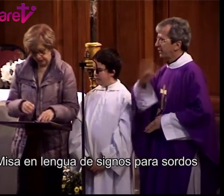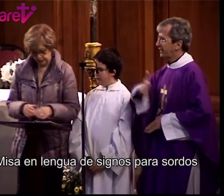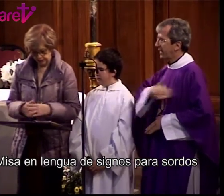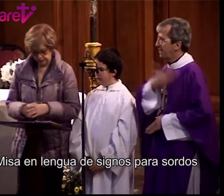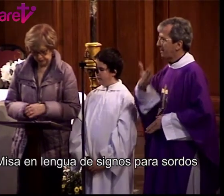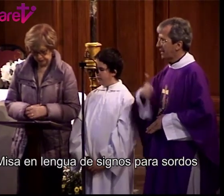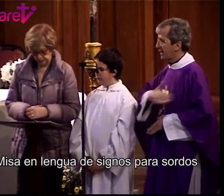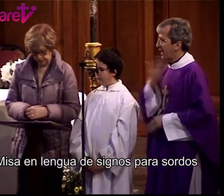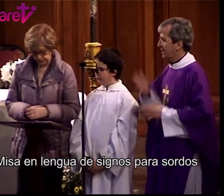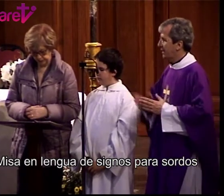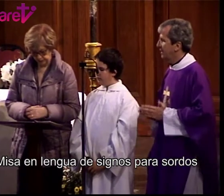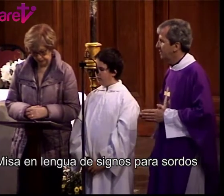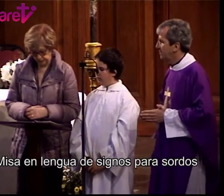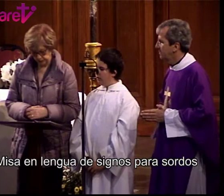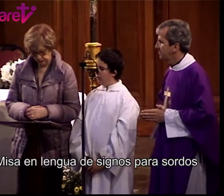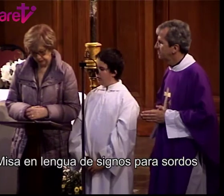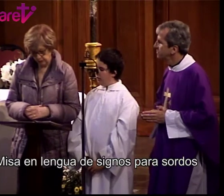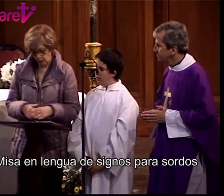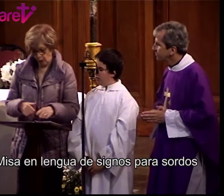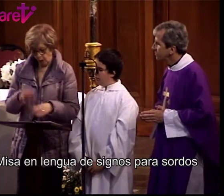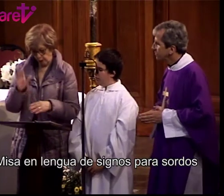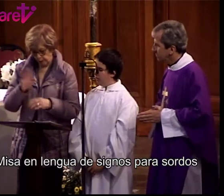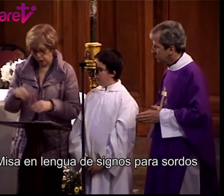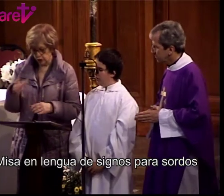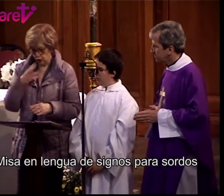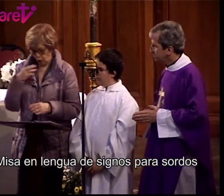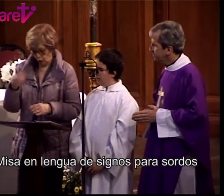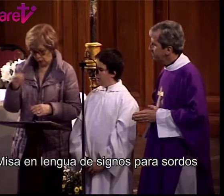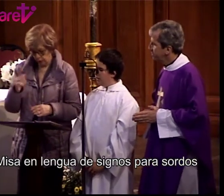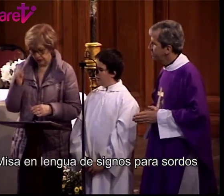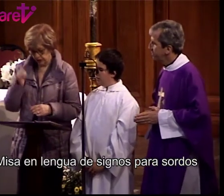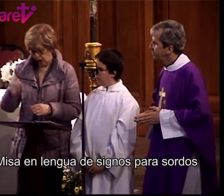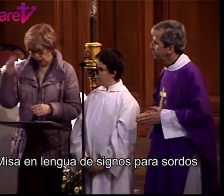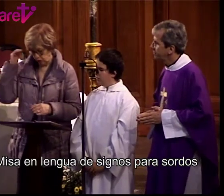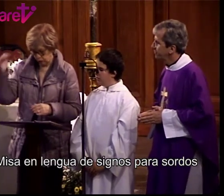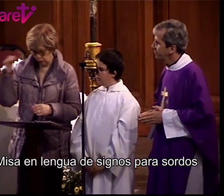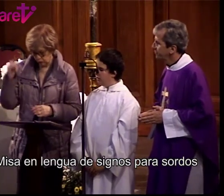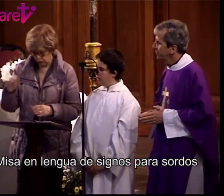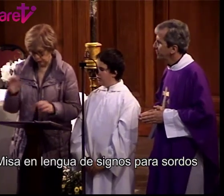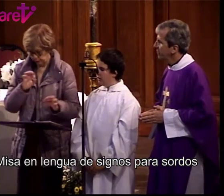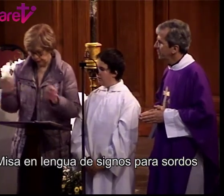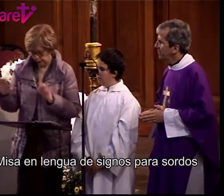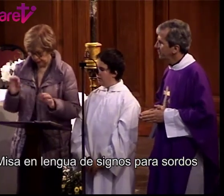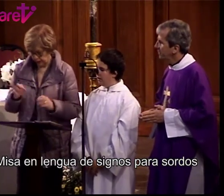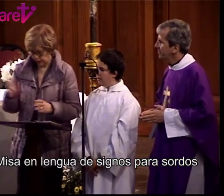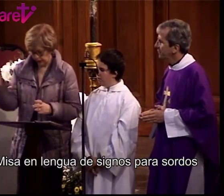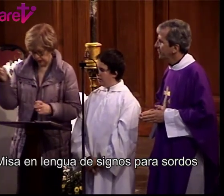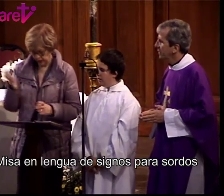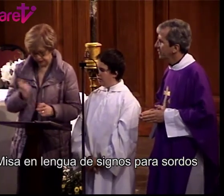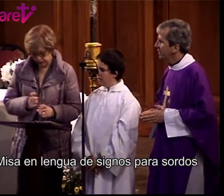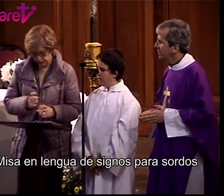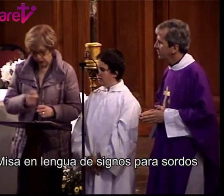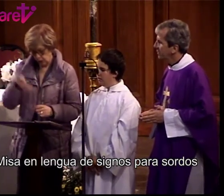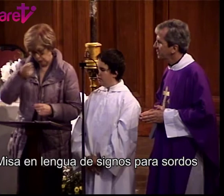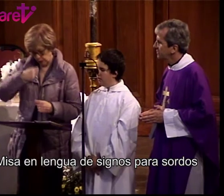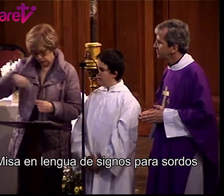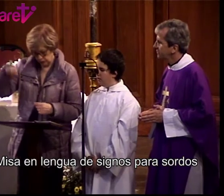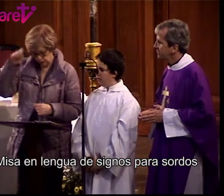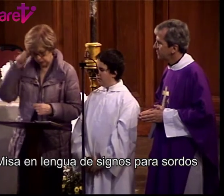ten piedad. Por los jóvenes y adultos que se preparan para recibir el